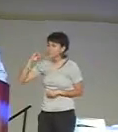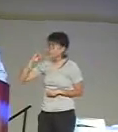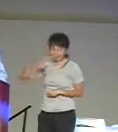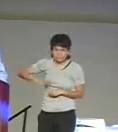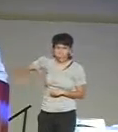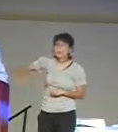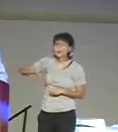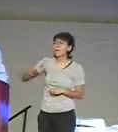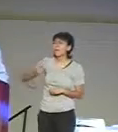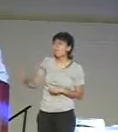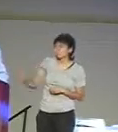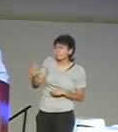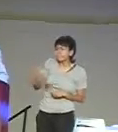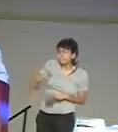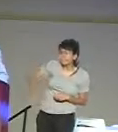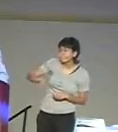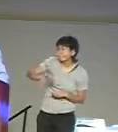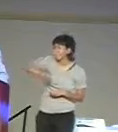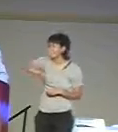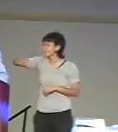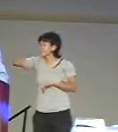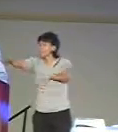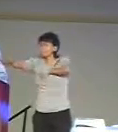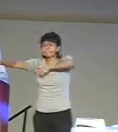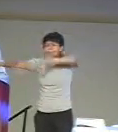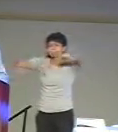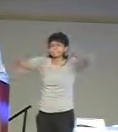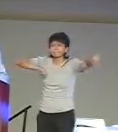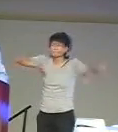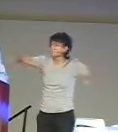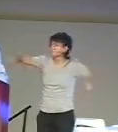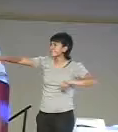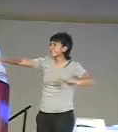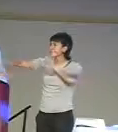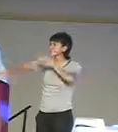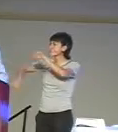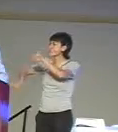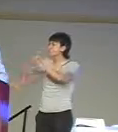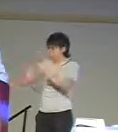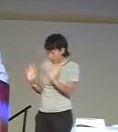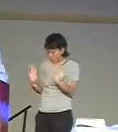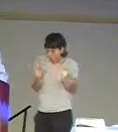eso ¿hasta cuándo lo vamos a seguir escribiendo como